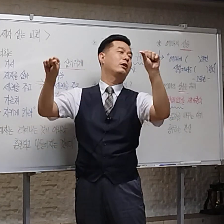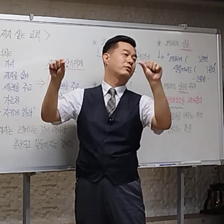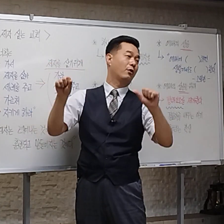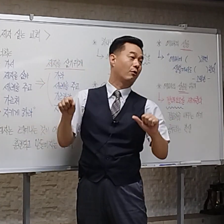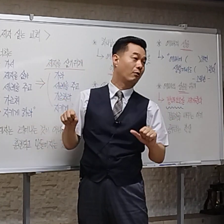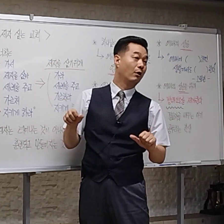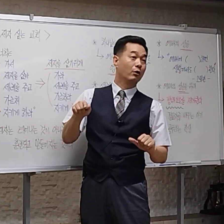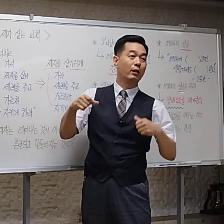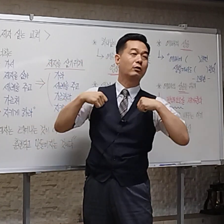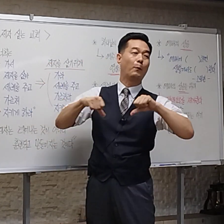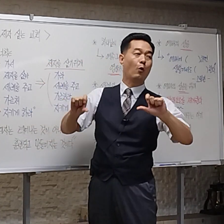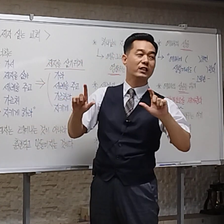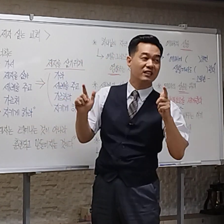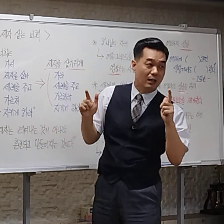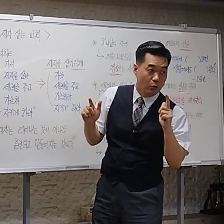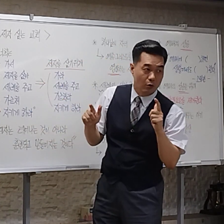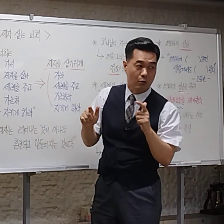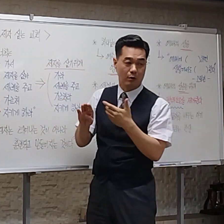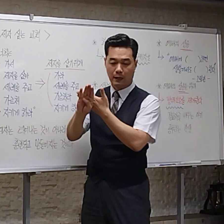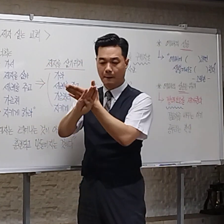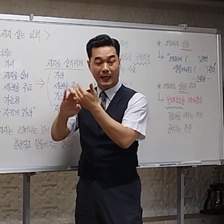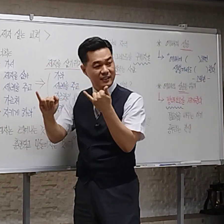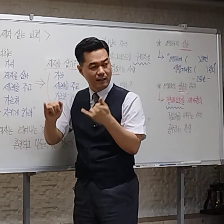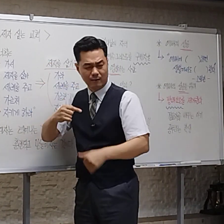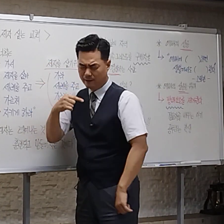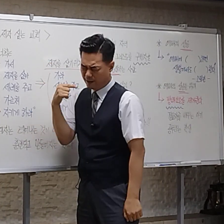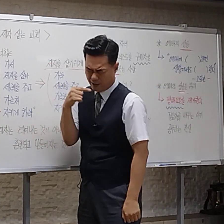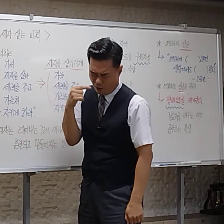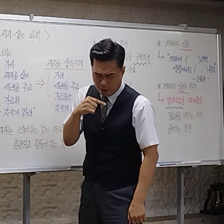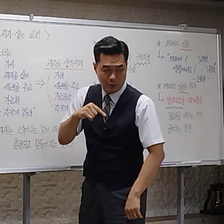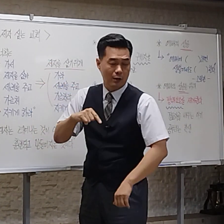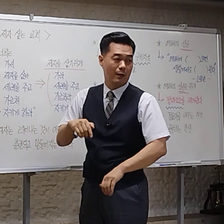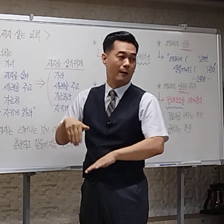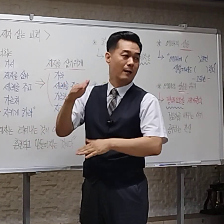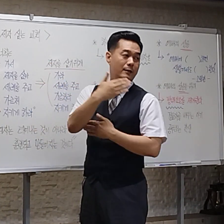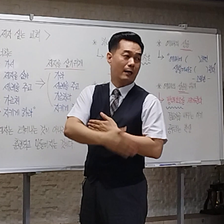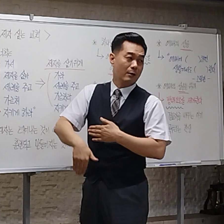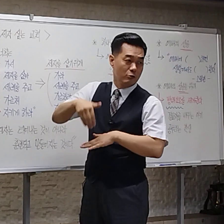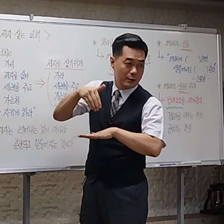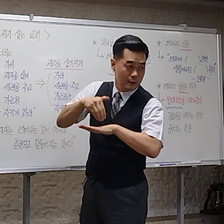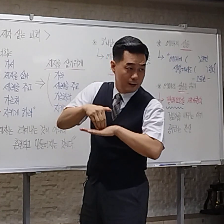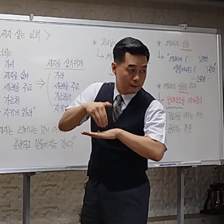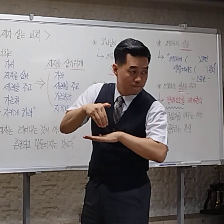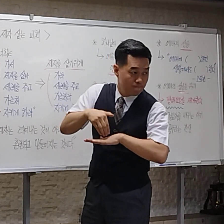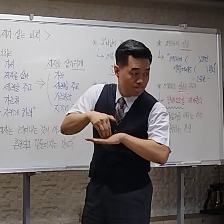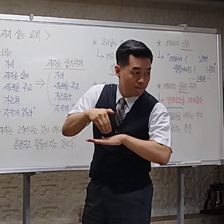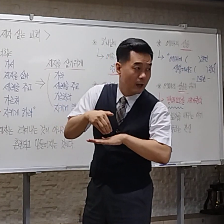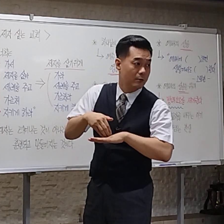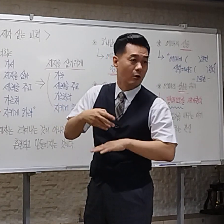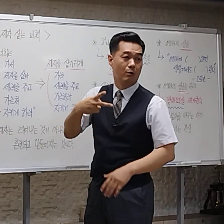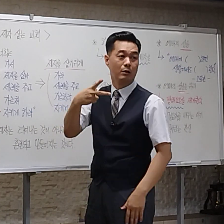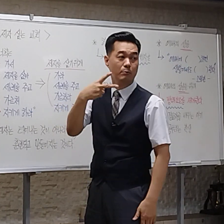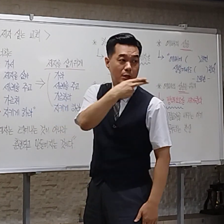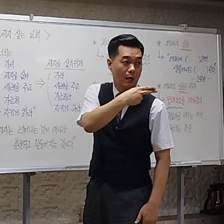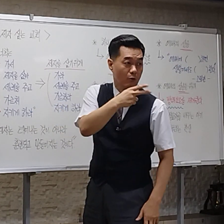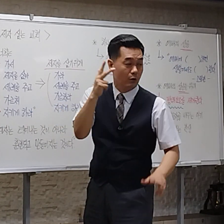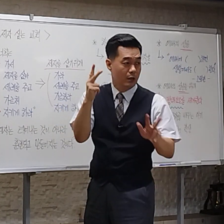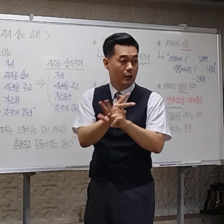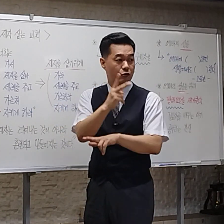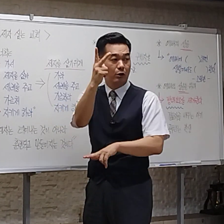포기했어요. 근데 그거 포기하지 않고 바리새인들은 철저하게 자기 육신을 했어요. 금식하고 일주일에